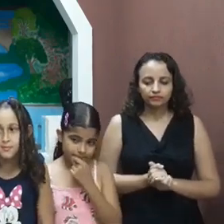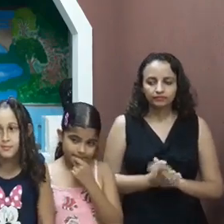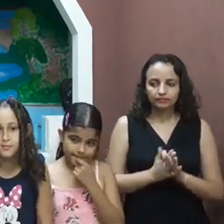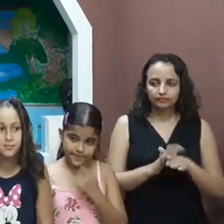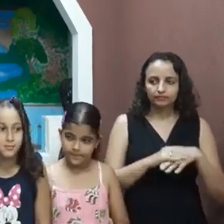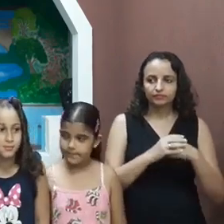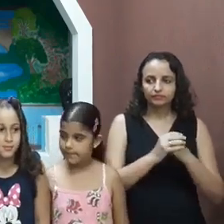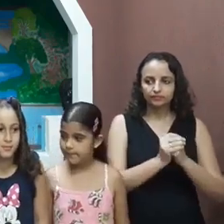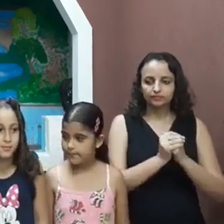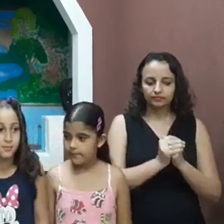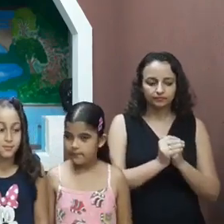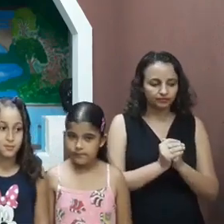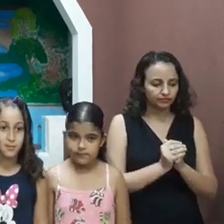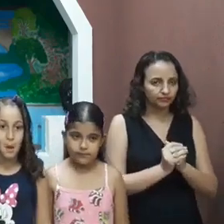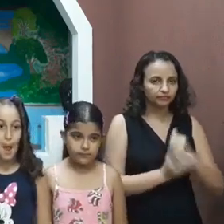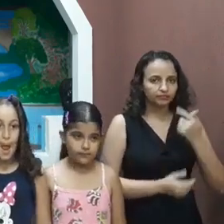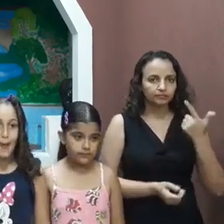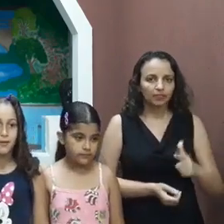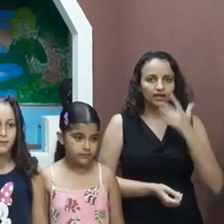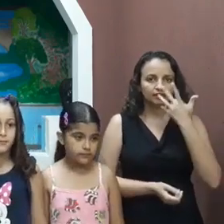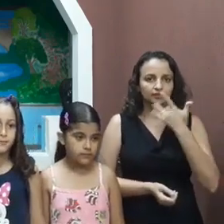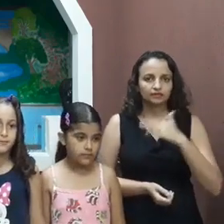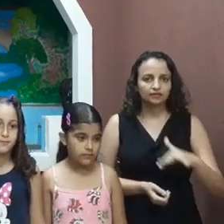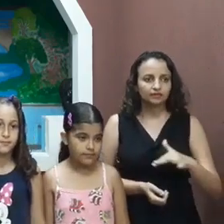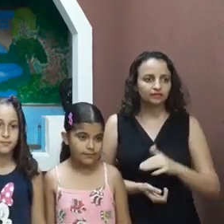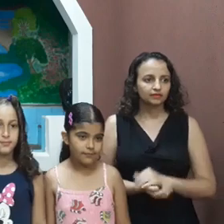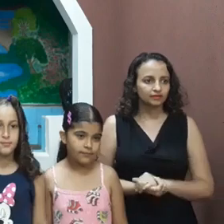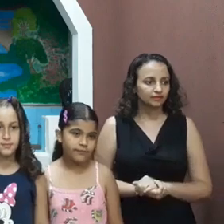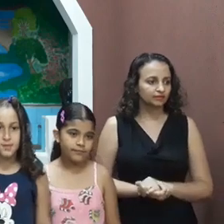Amém. Tem mais crianças? Vamos lá, Arthur.